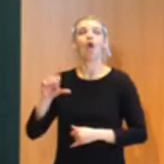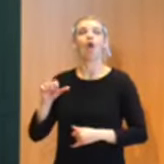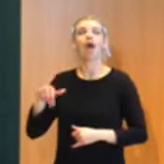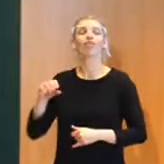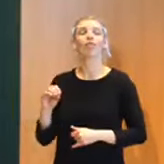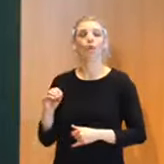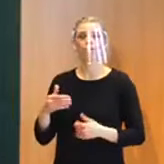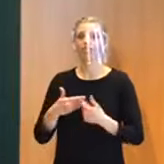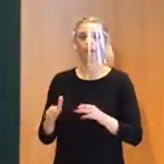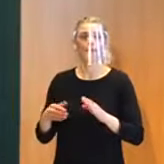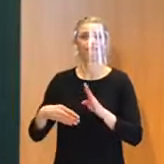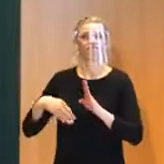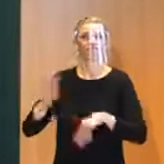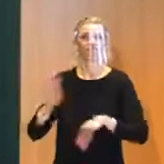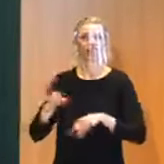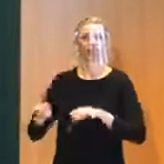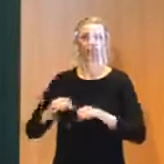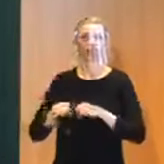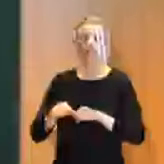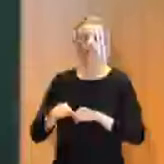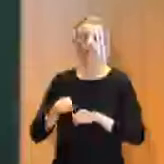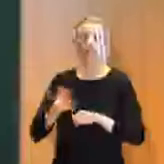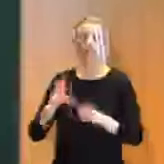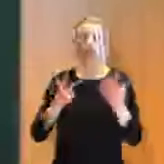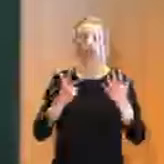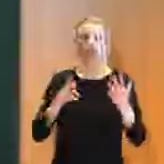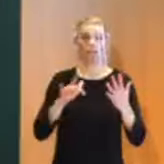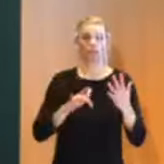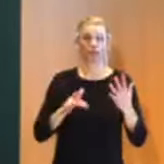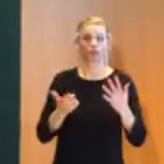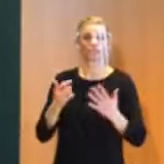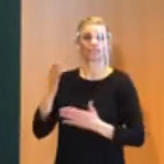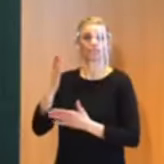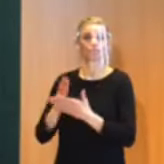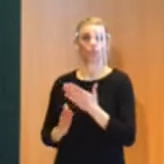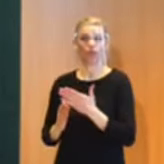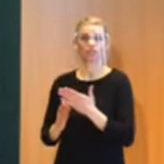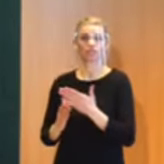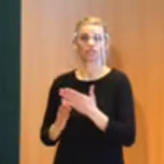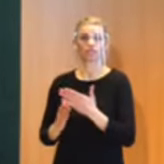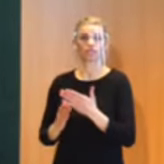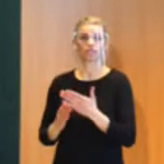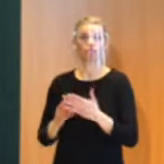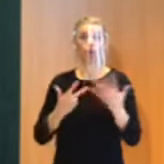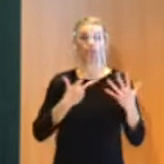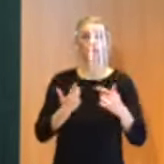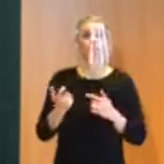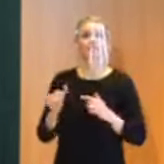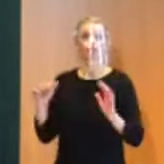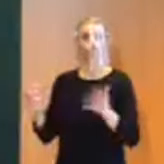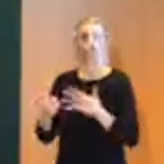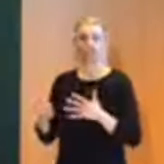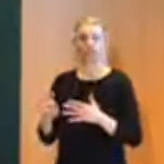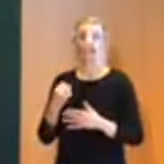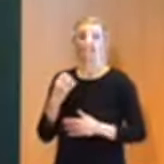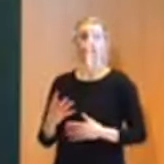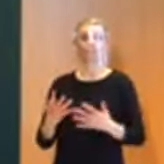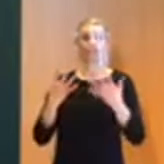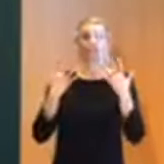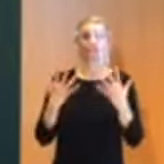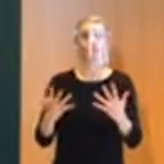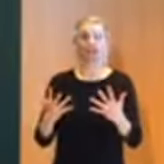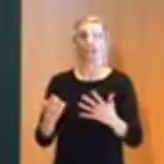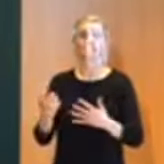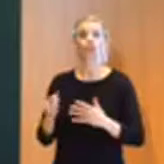väčšinu vo vláde. Má 8 pozícií zo 16, avšak väčšina je 9. Na prijatie ľubovoľného rozhodnutia